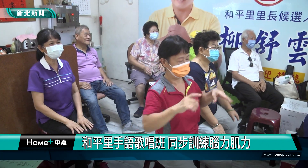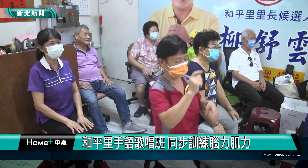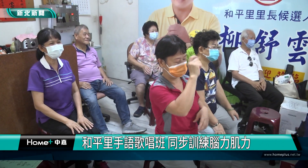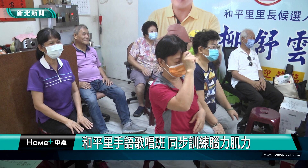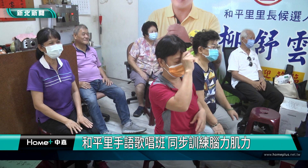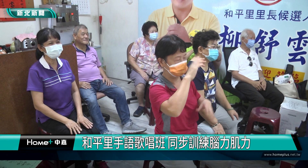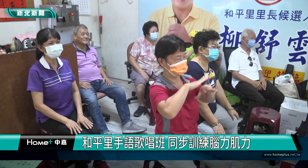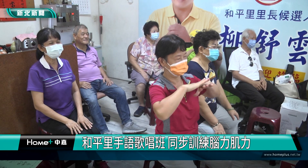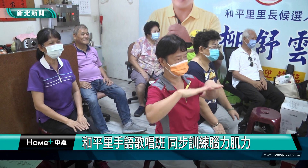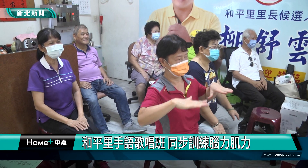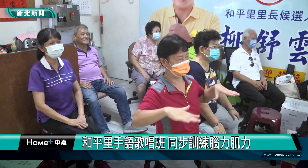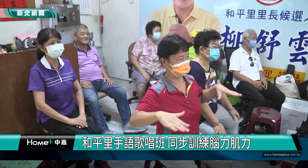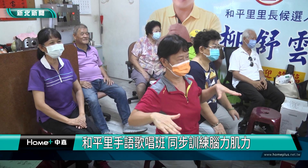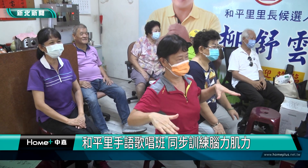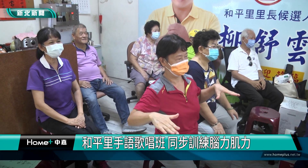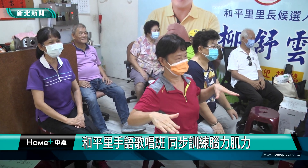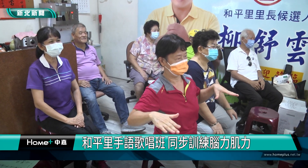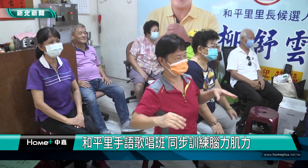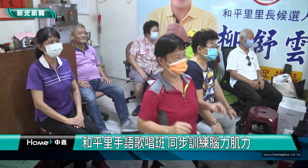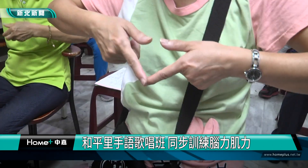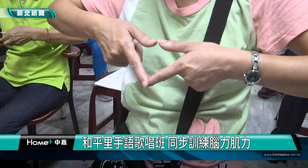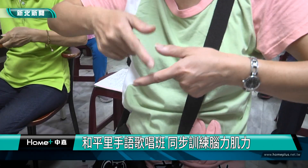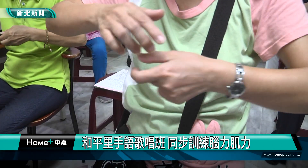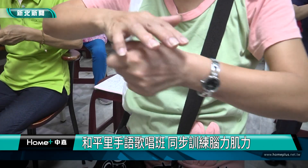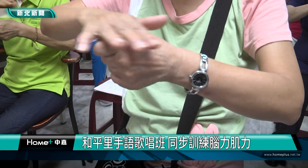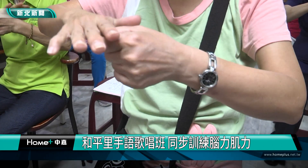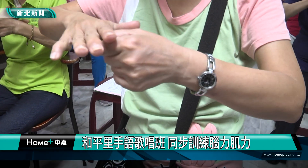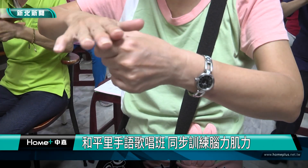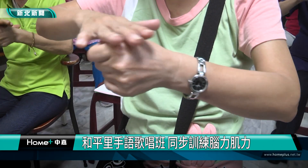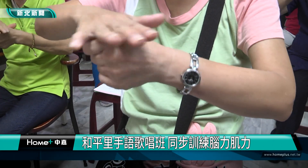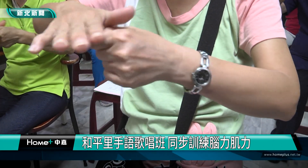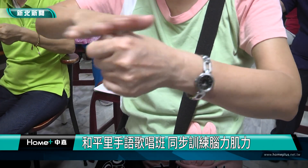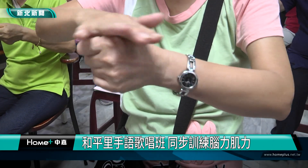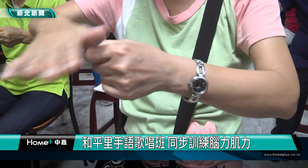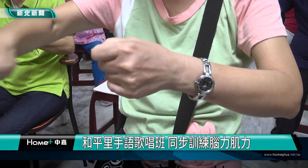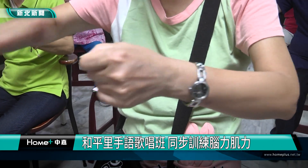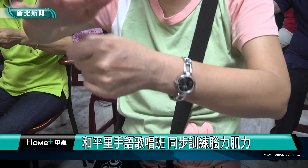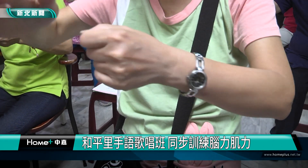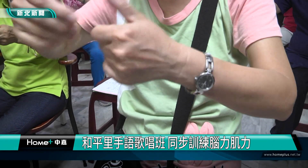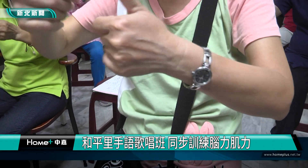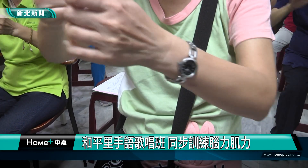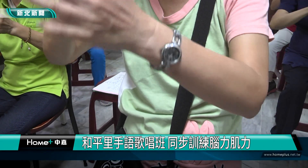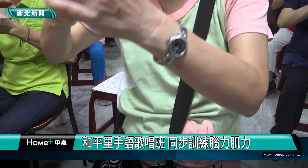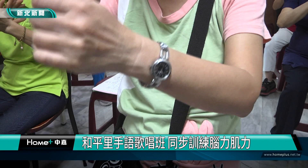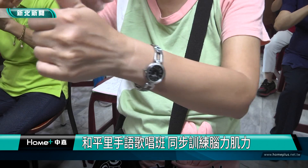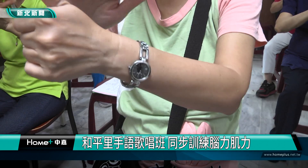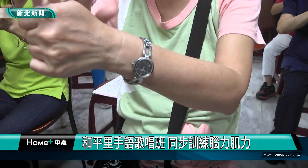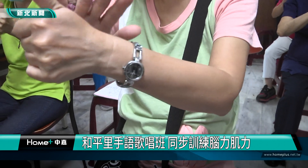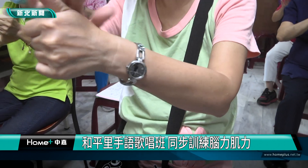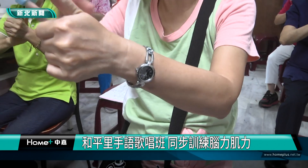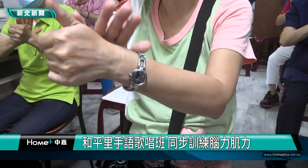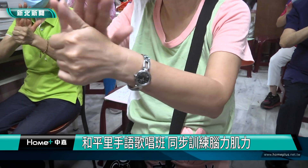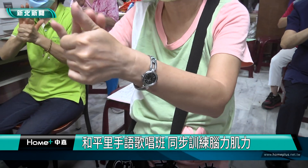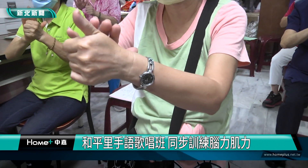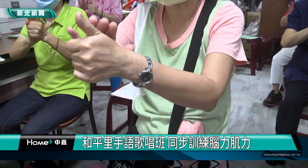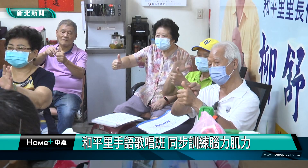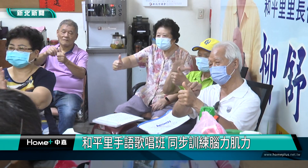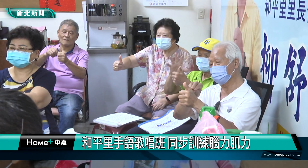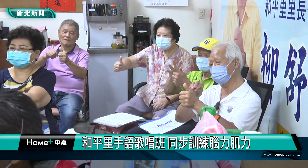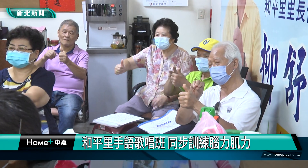周边里民喜爱，刘淑云表示，课程培养出学员日常歌唱时也都会同步进行手语的习惯，无意间也